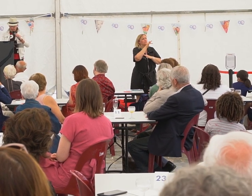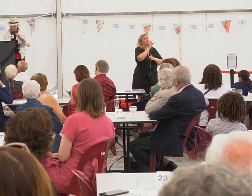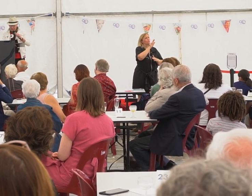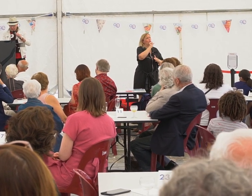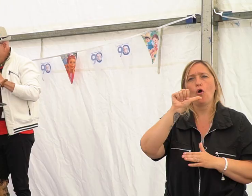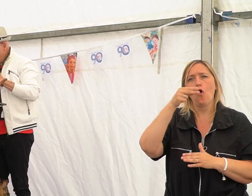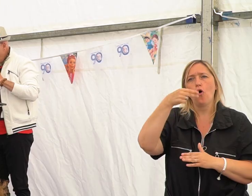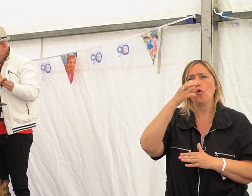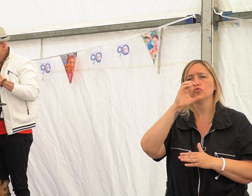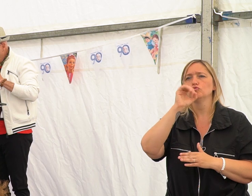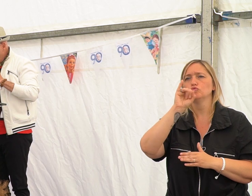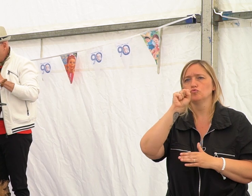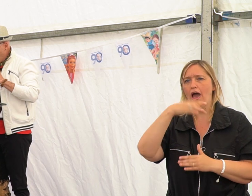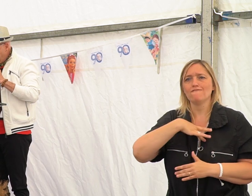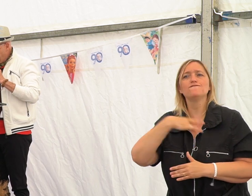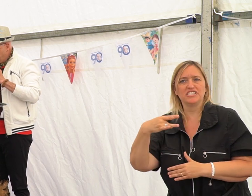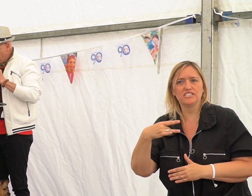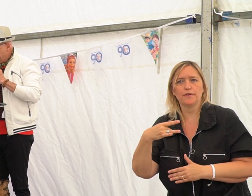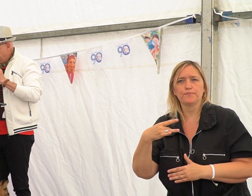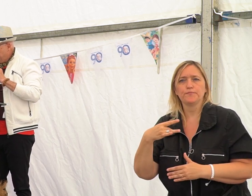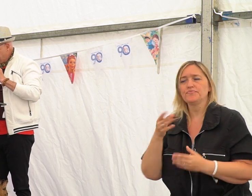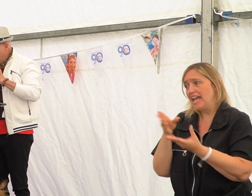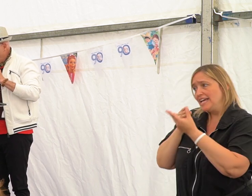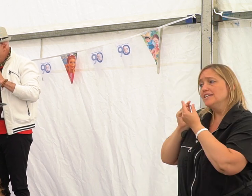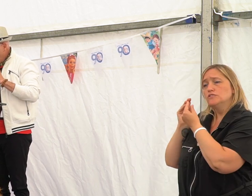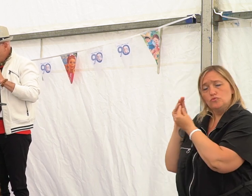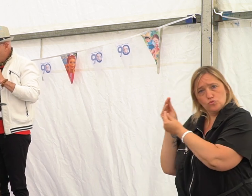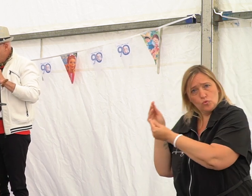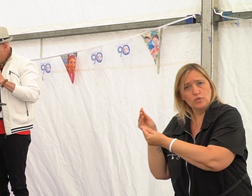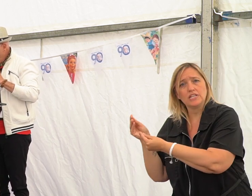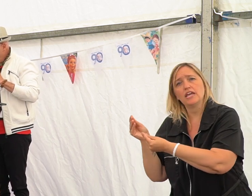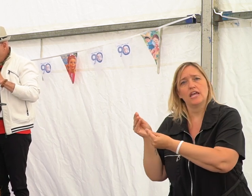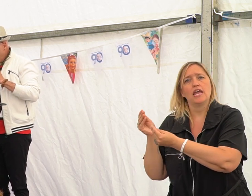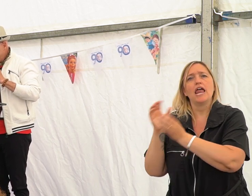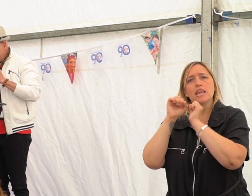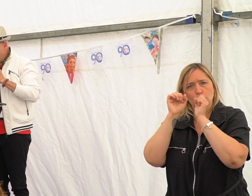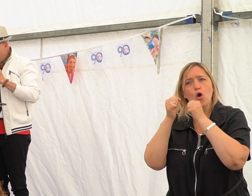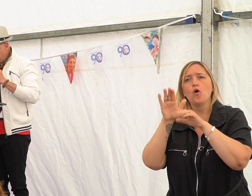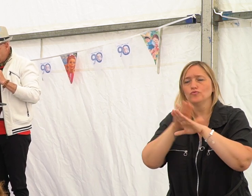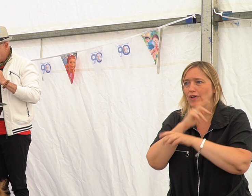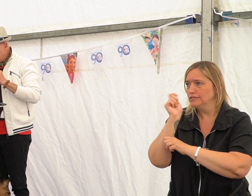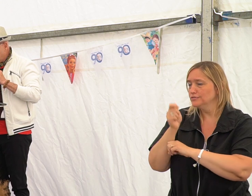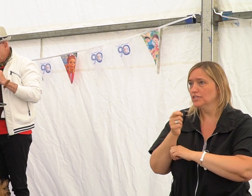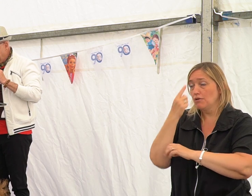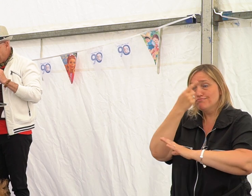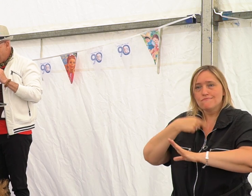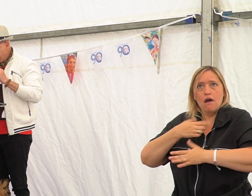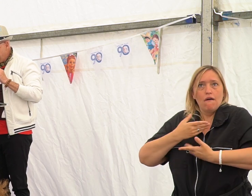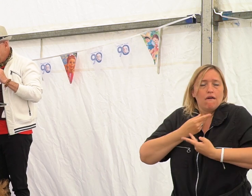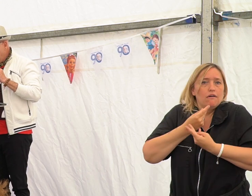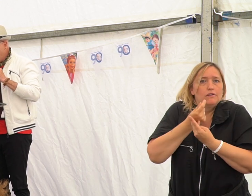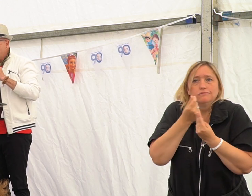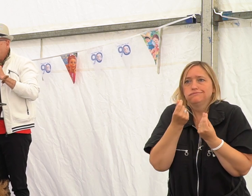fils, qui m'a donné l'honneur de poser pour moi et c'était, il ressentit